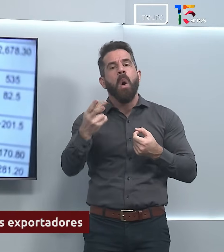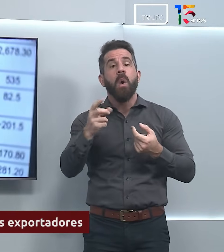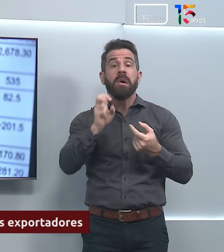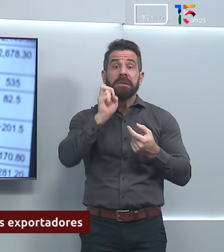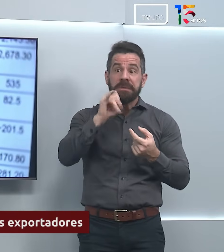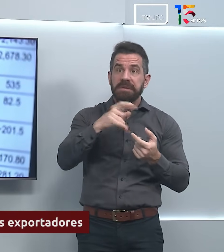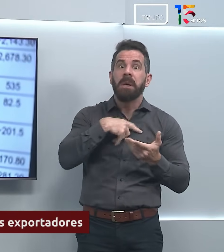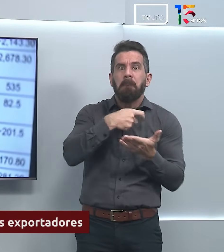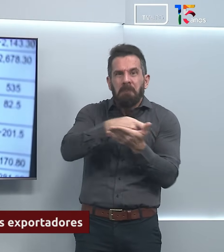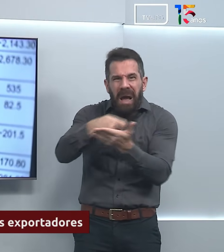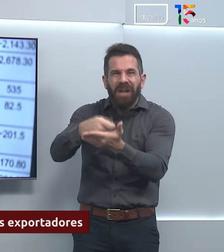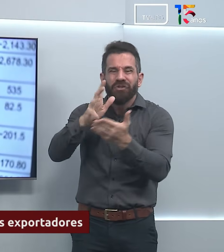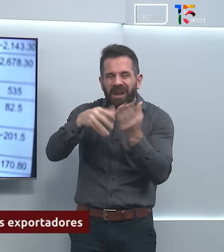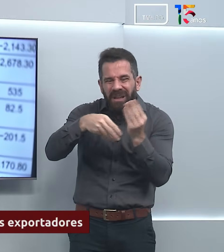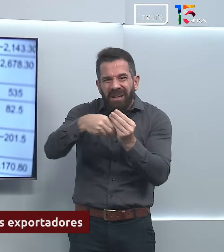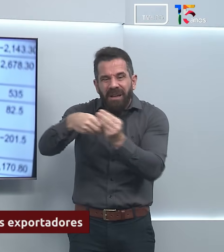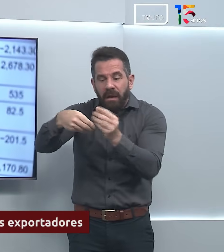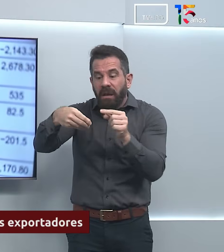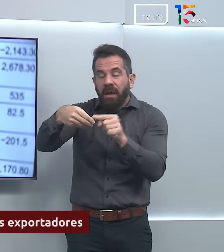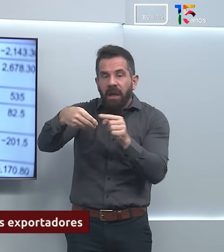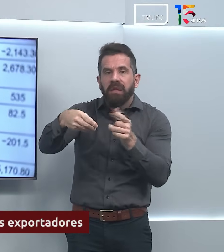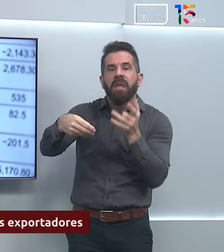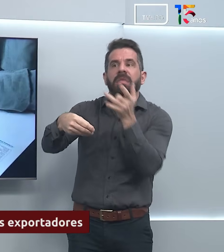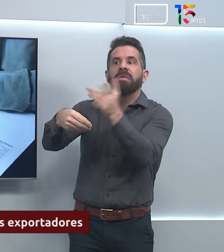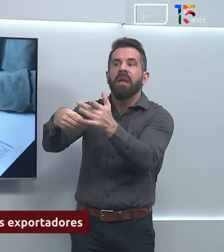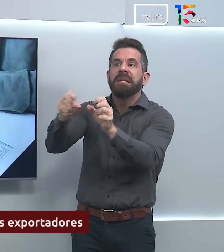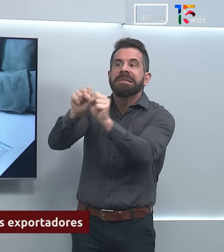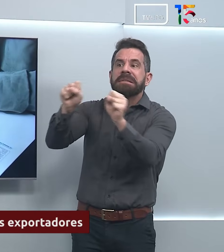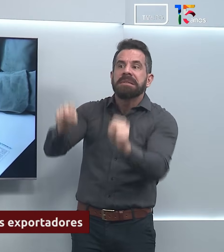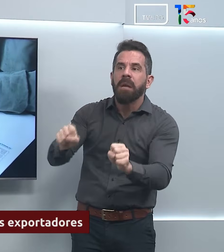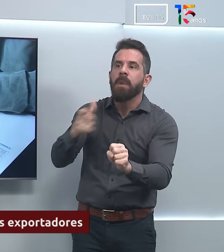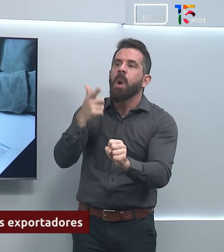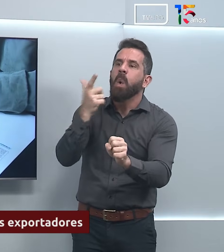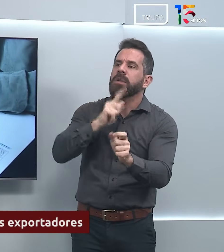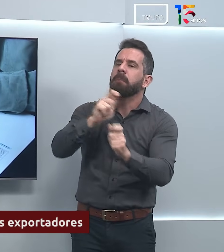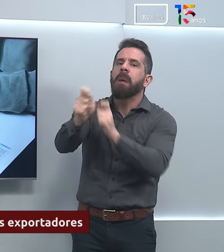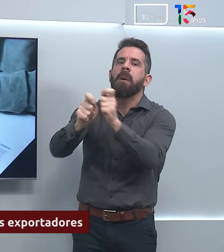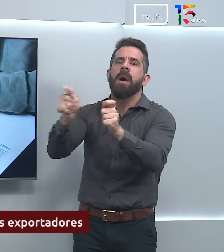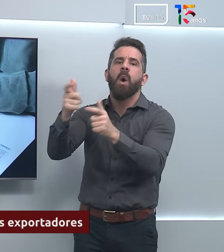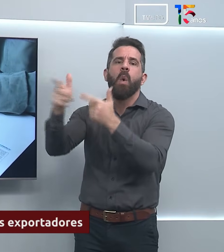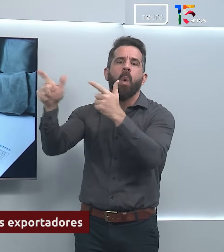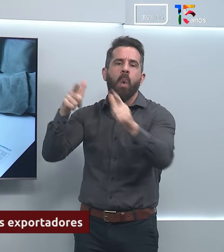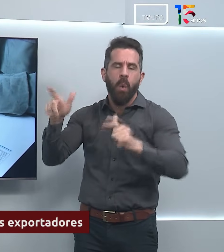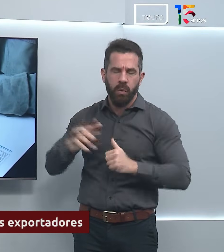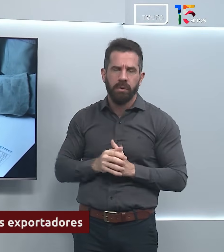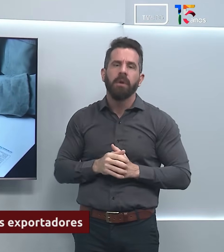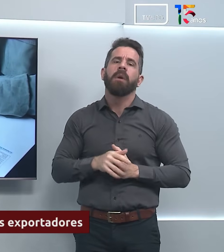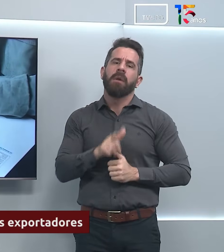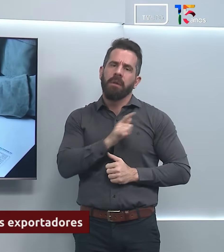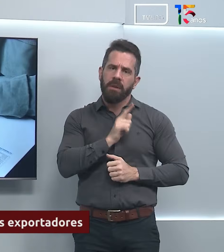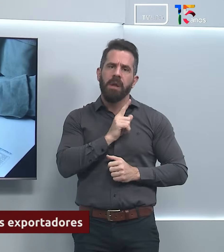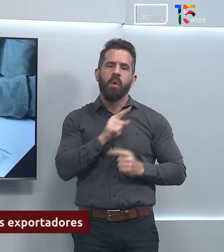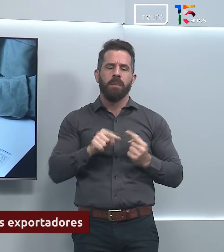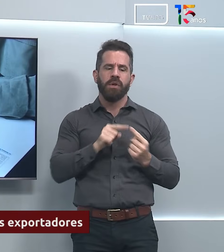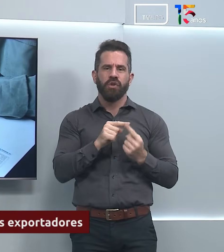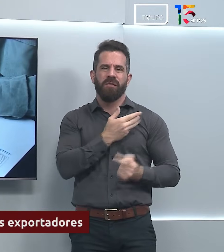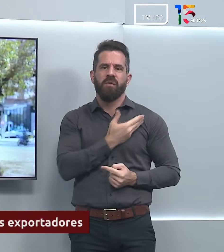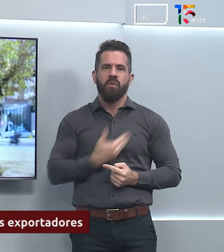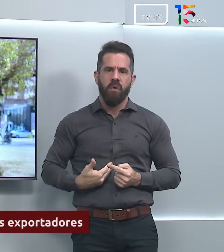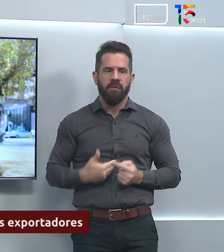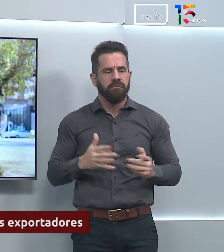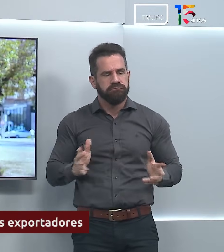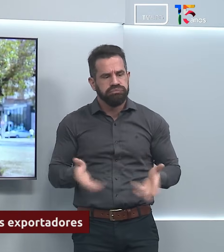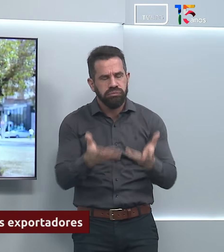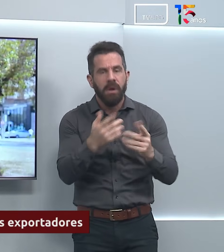outros impostos. O objetivo do governo é de adiantar os benefícios e já colocar em prática as mudanças aprovadas na